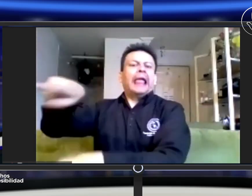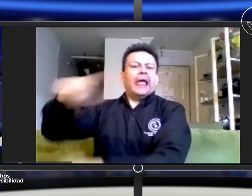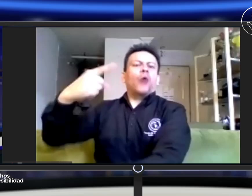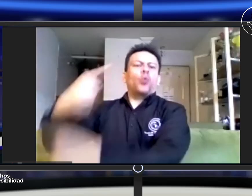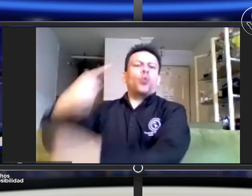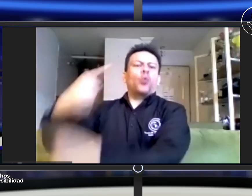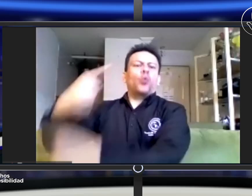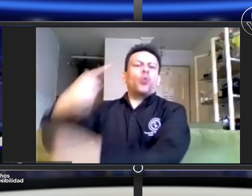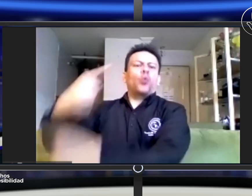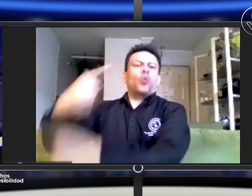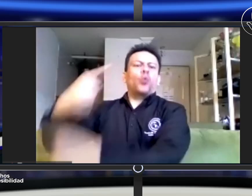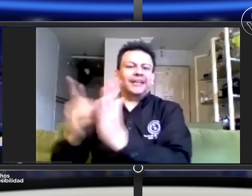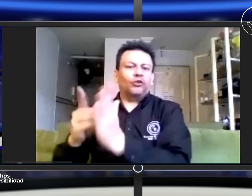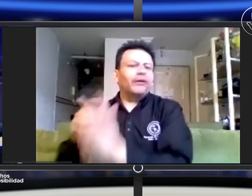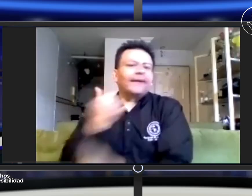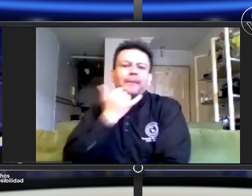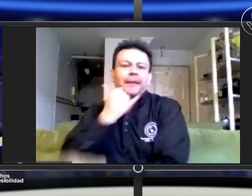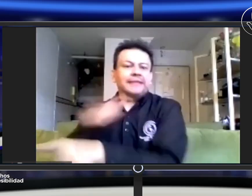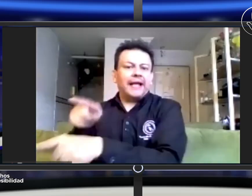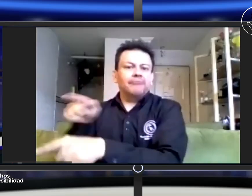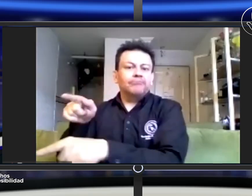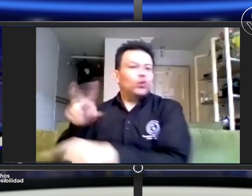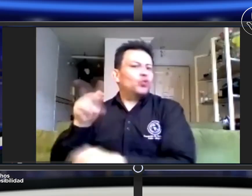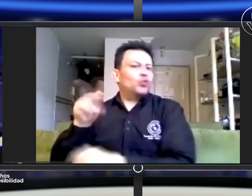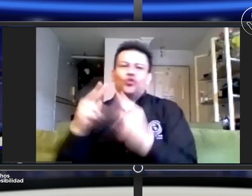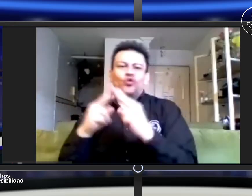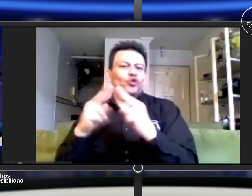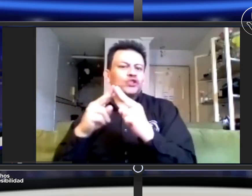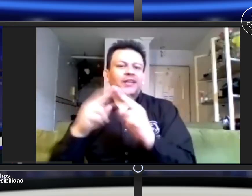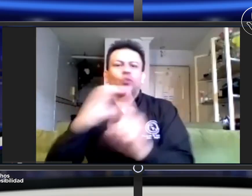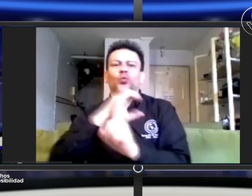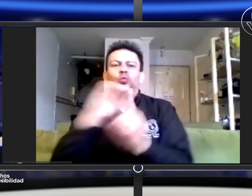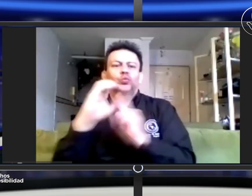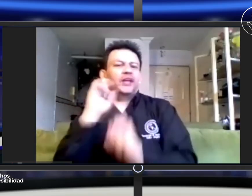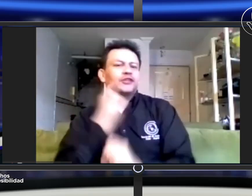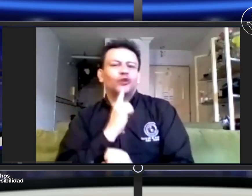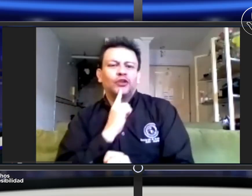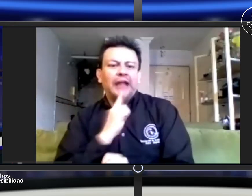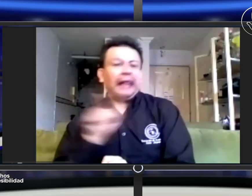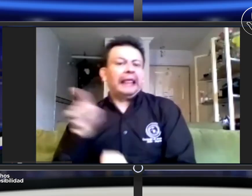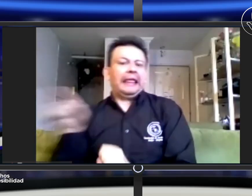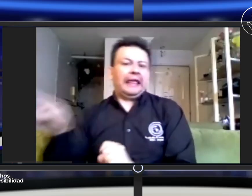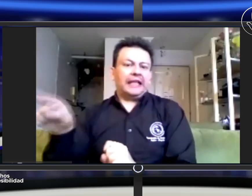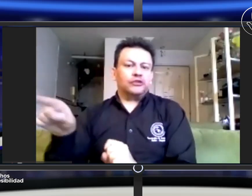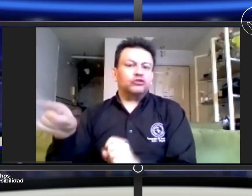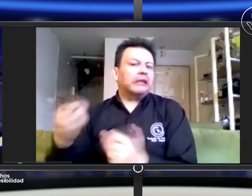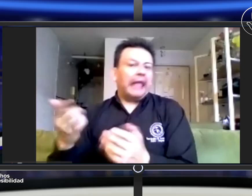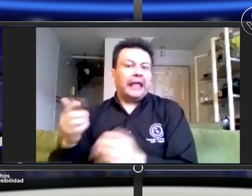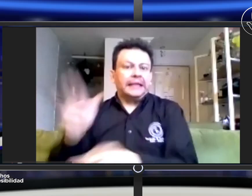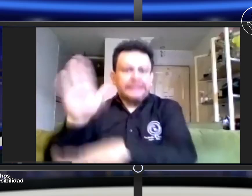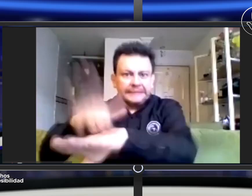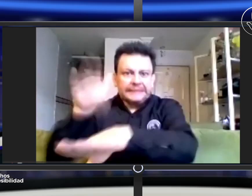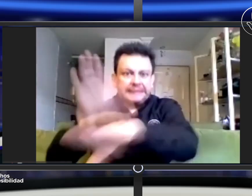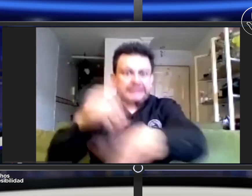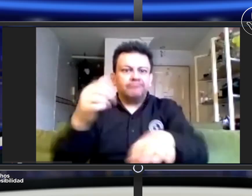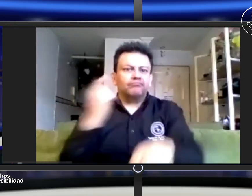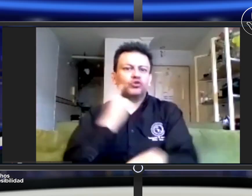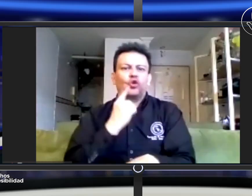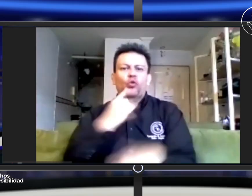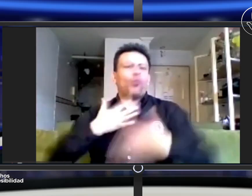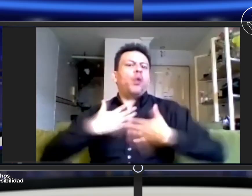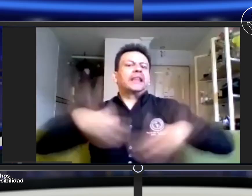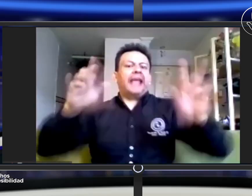silla de ruedas y demás, que están todas las discapacidades dentro de la misma organización y cumplen, pero no conocen el tema de cultura